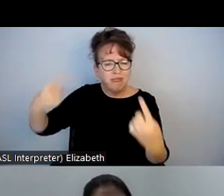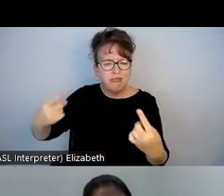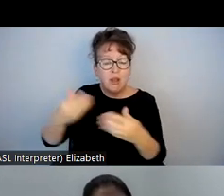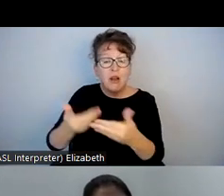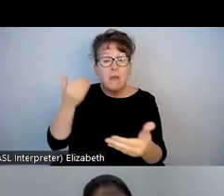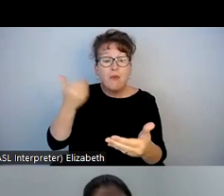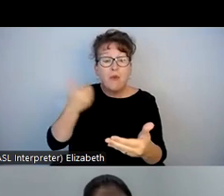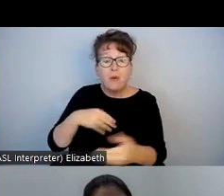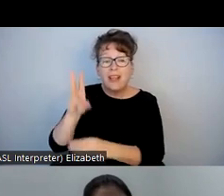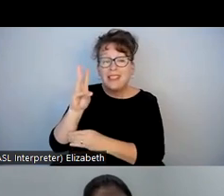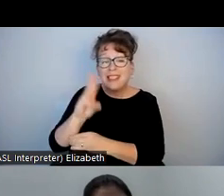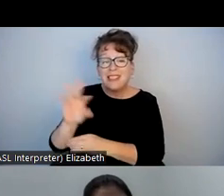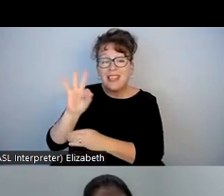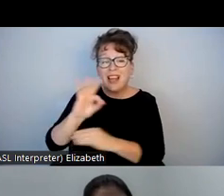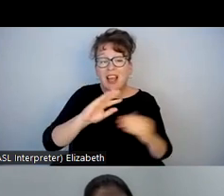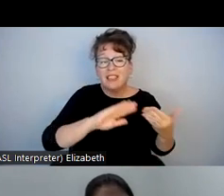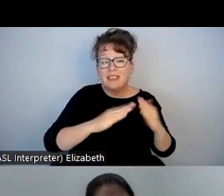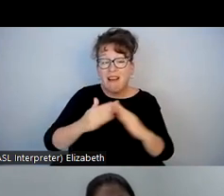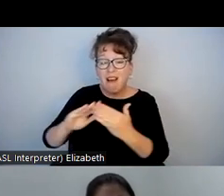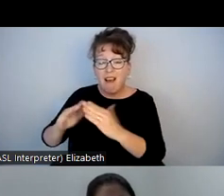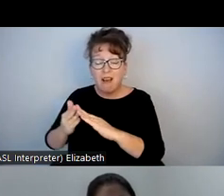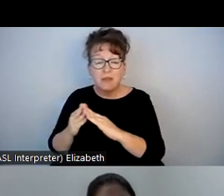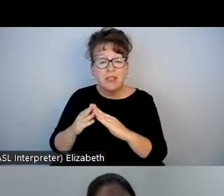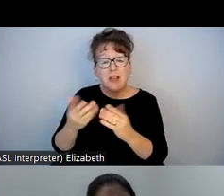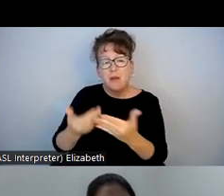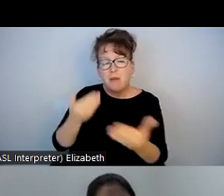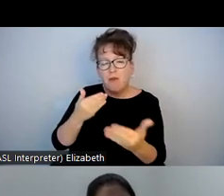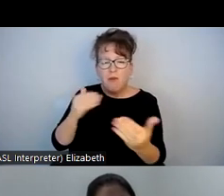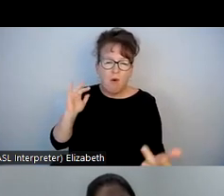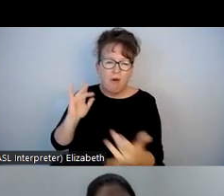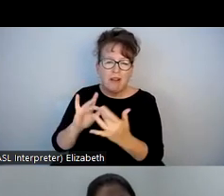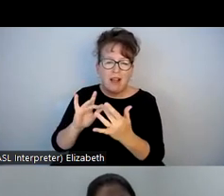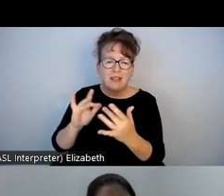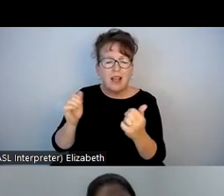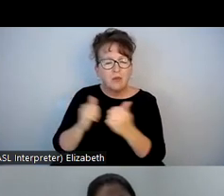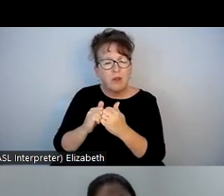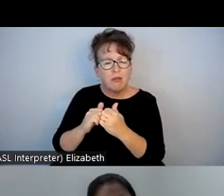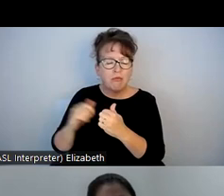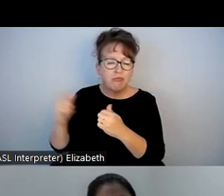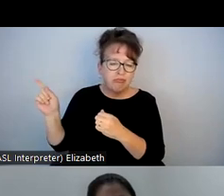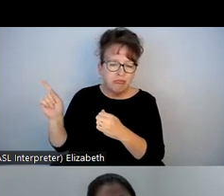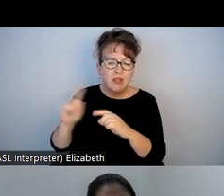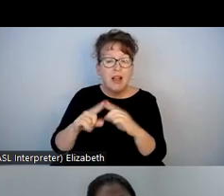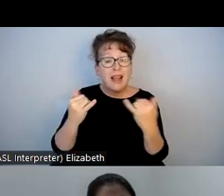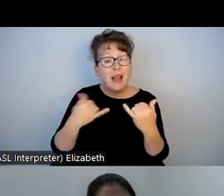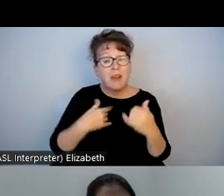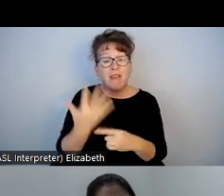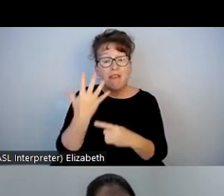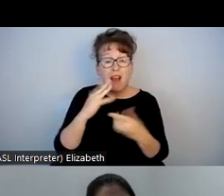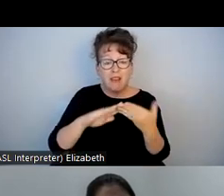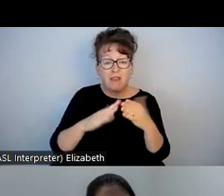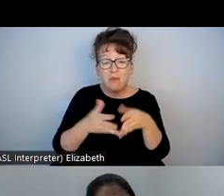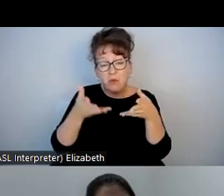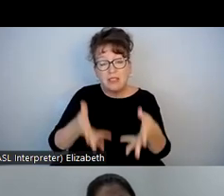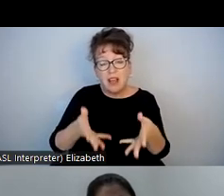aquí desde tiempos inmemoriales hemos tenido eh tenemos alredor de cuatro comunidades